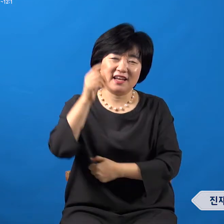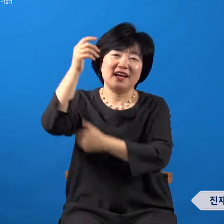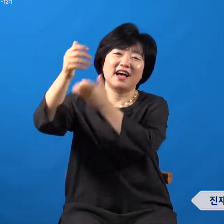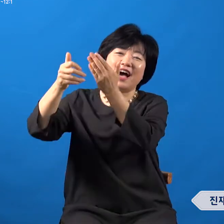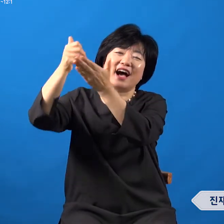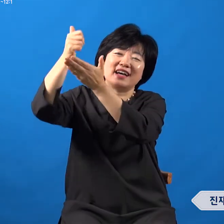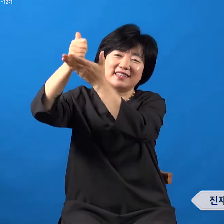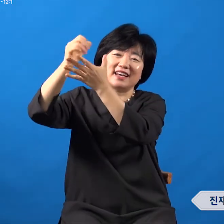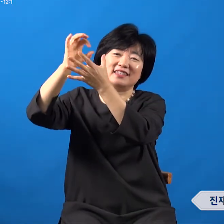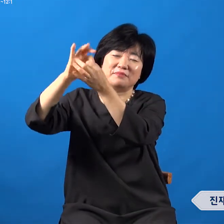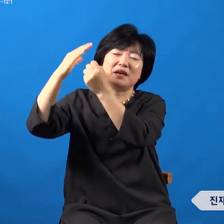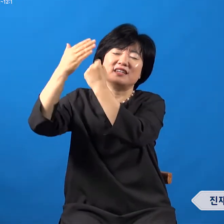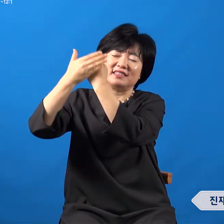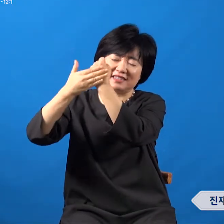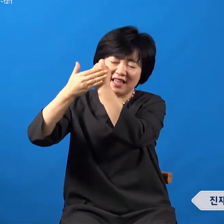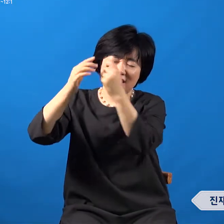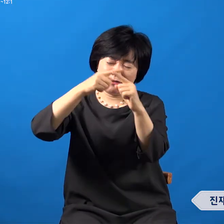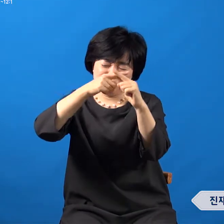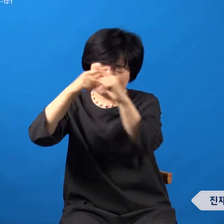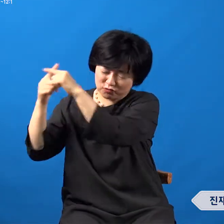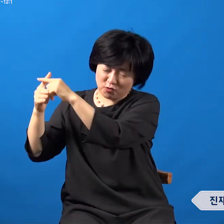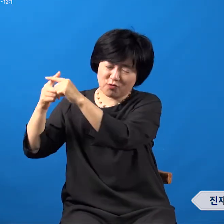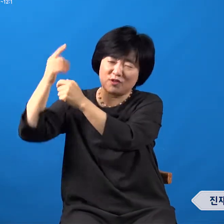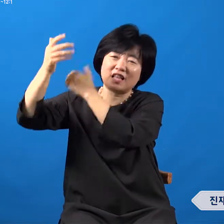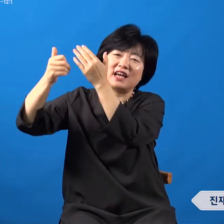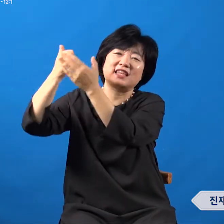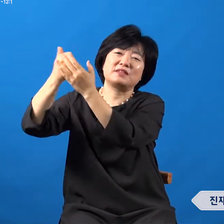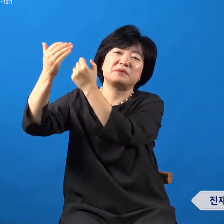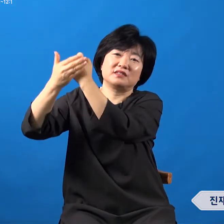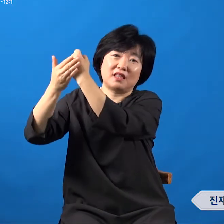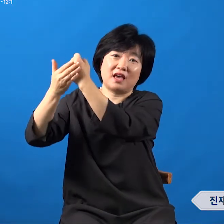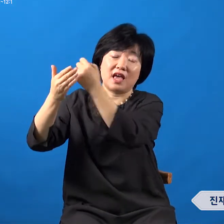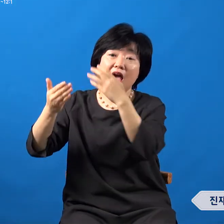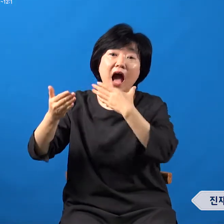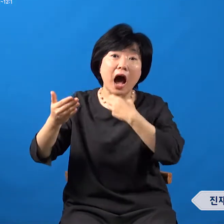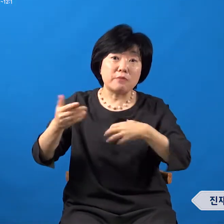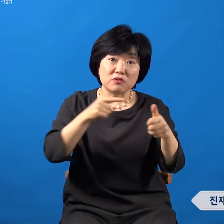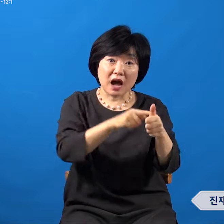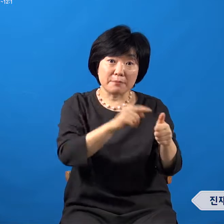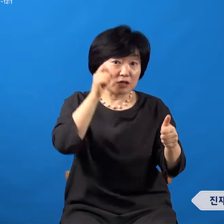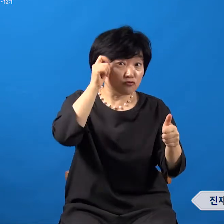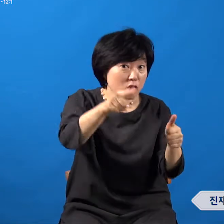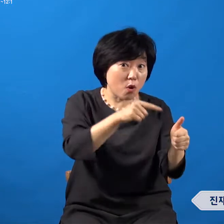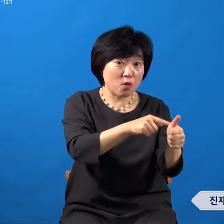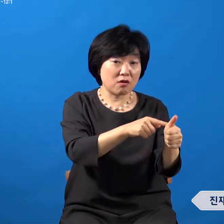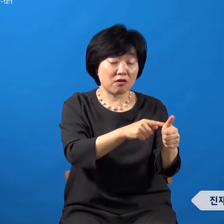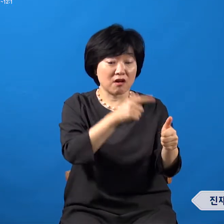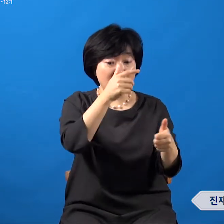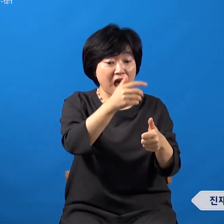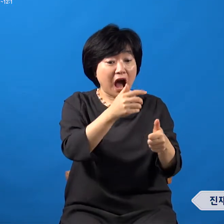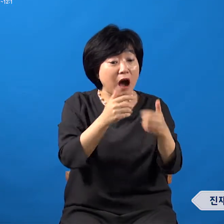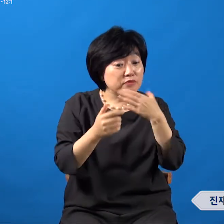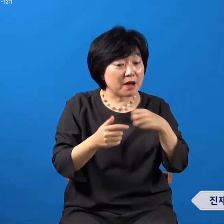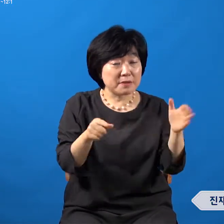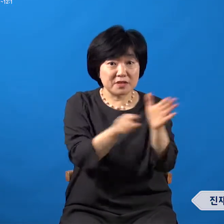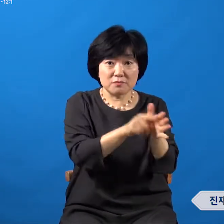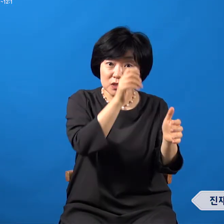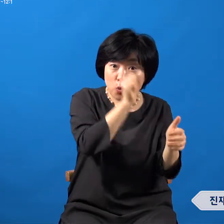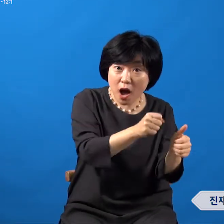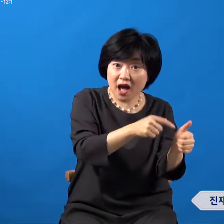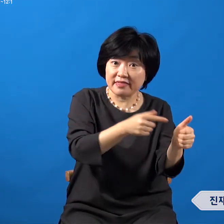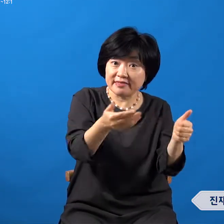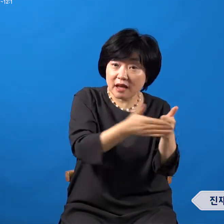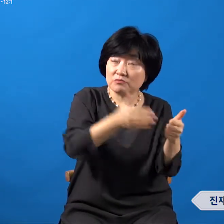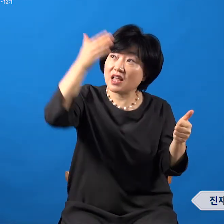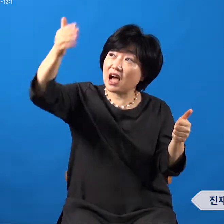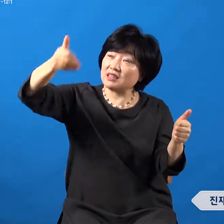하나님의 은혜라. 아브라함이 뛰어나서가 아니라, 믿음이 좋아서가 아니라, 명문